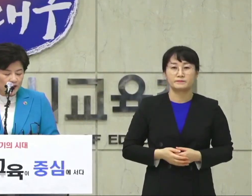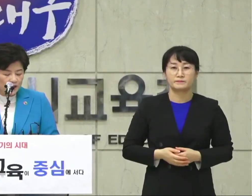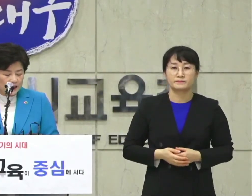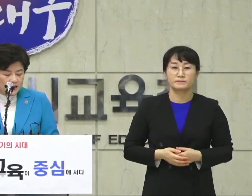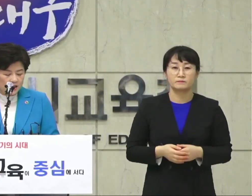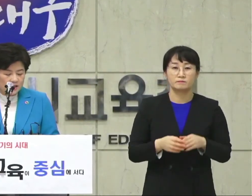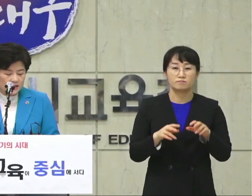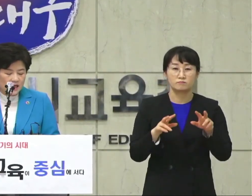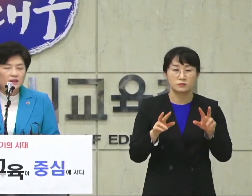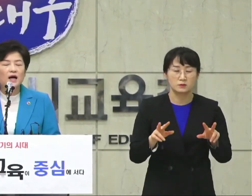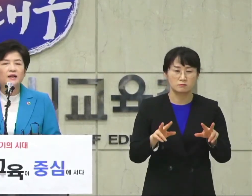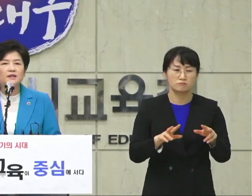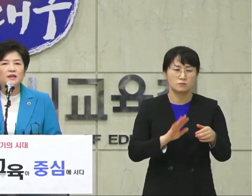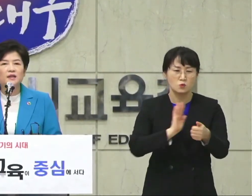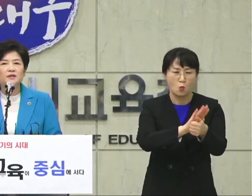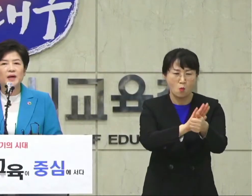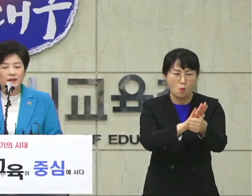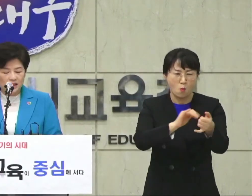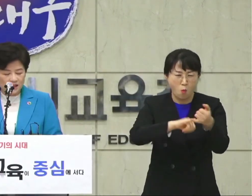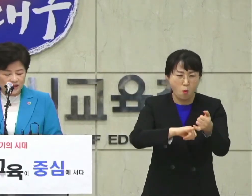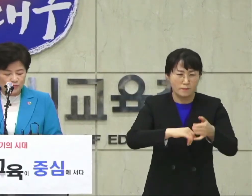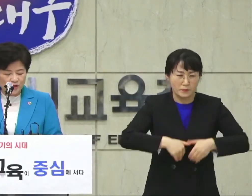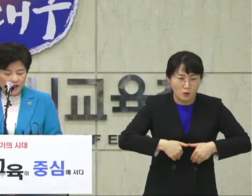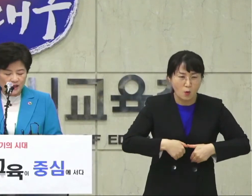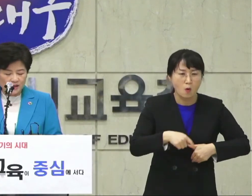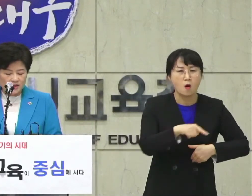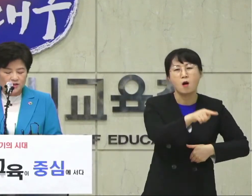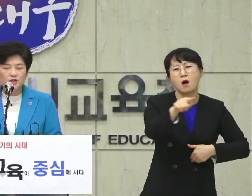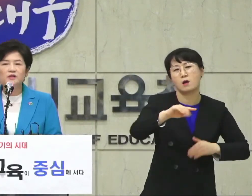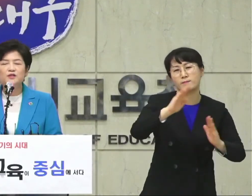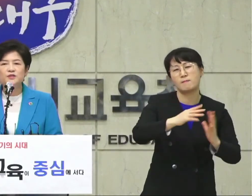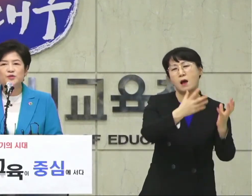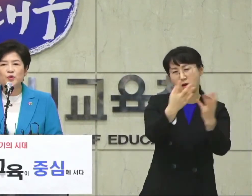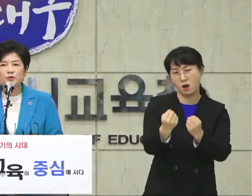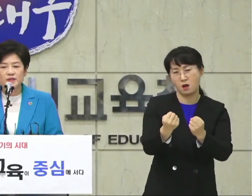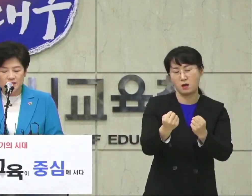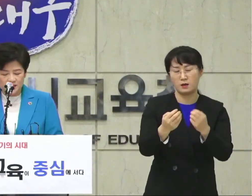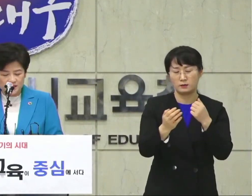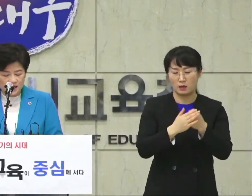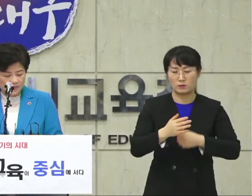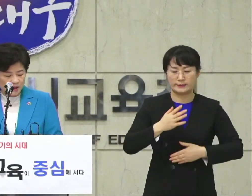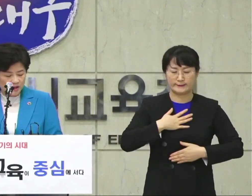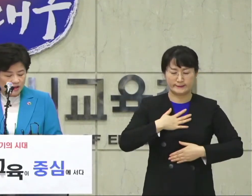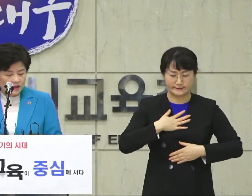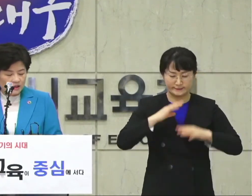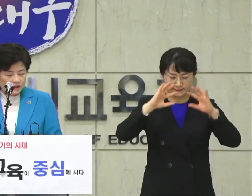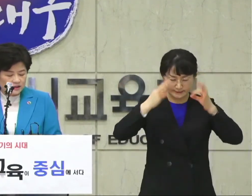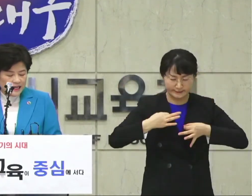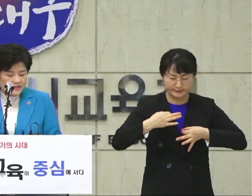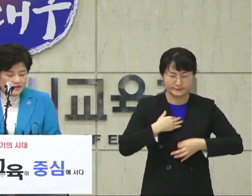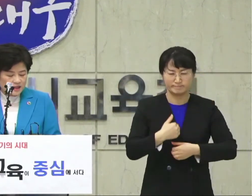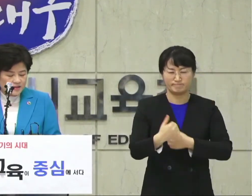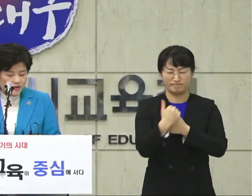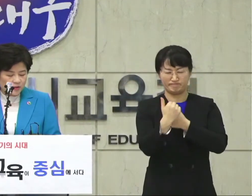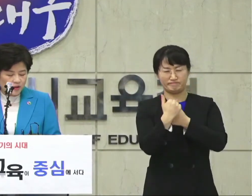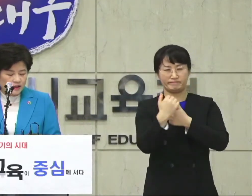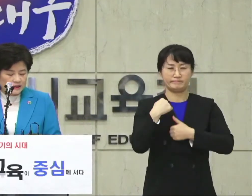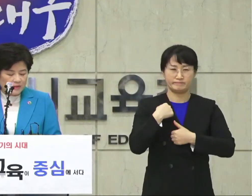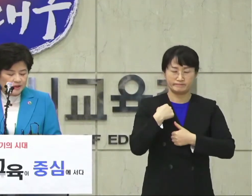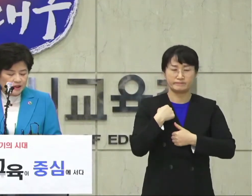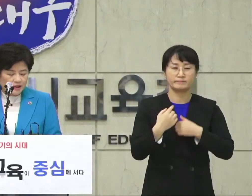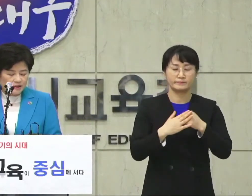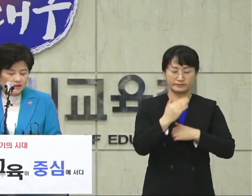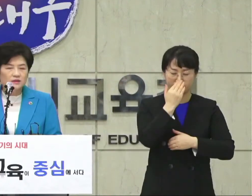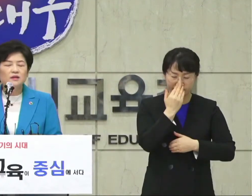아직도 도움이 절실한 아이들이 많이 있기 때문에 저를 스스로 채찍질하며 더 낮은